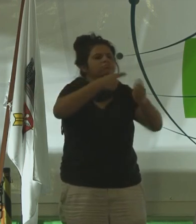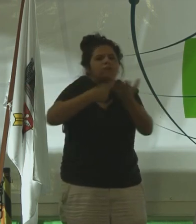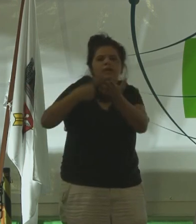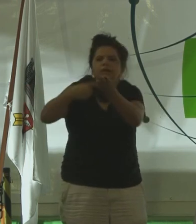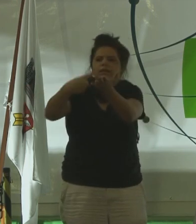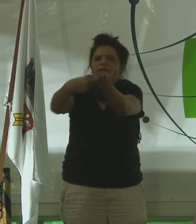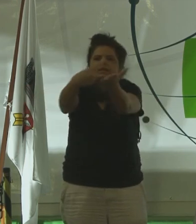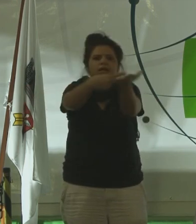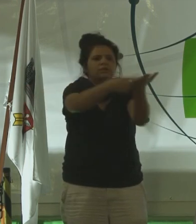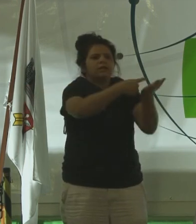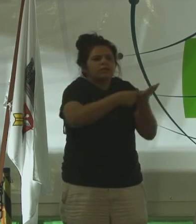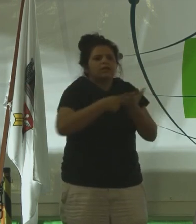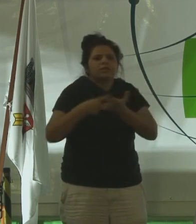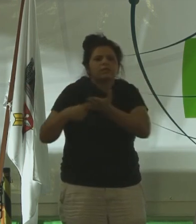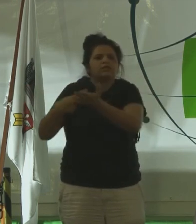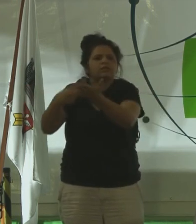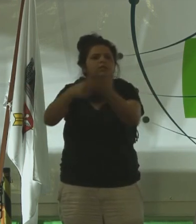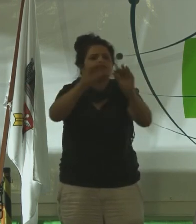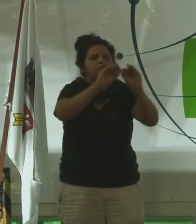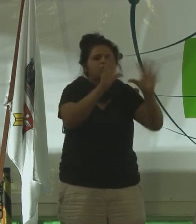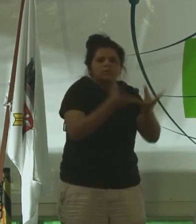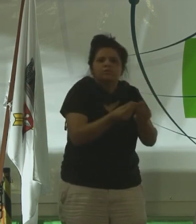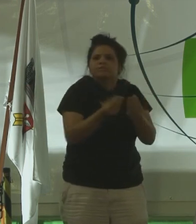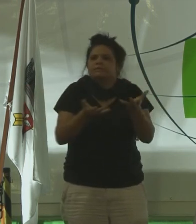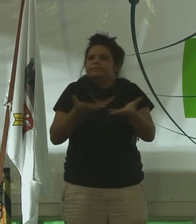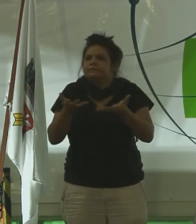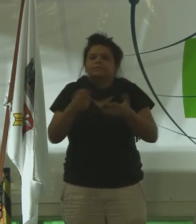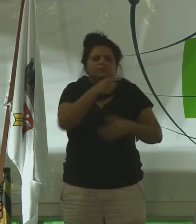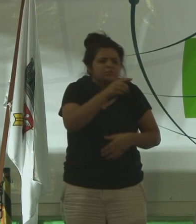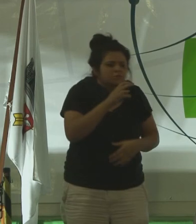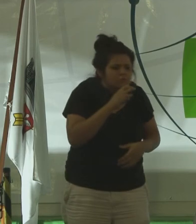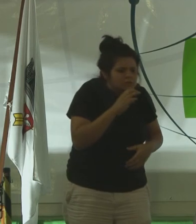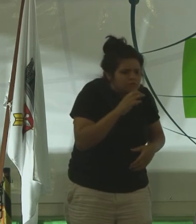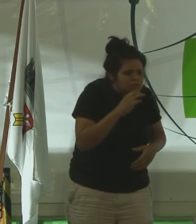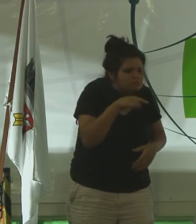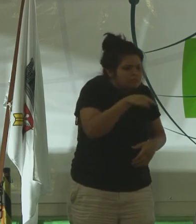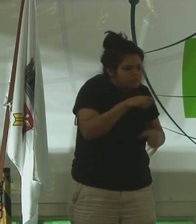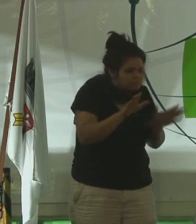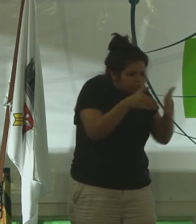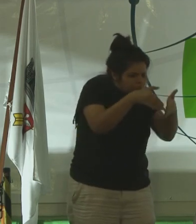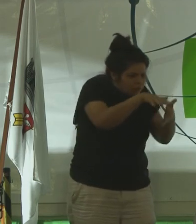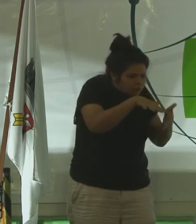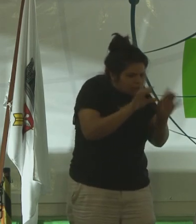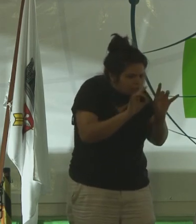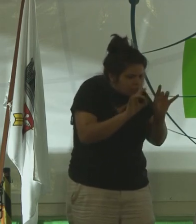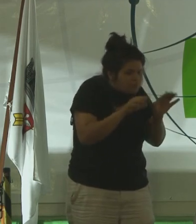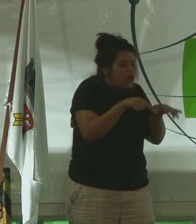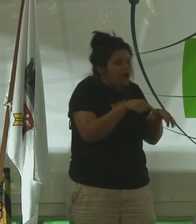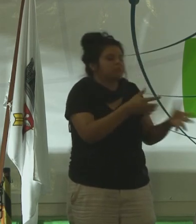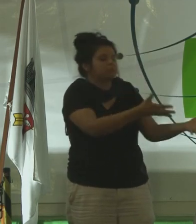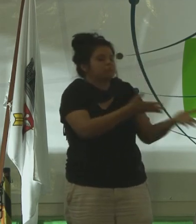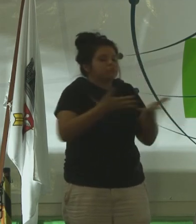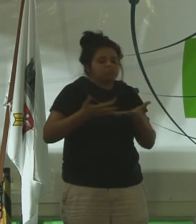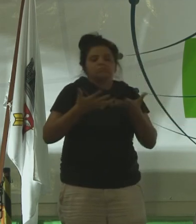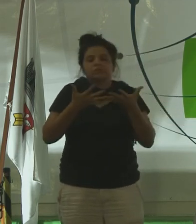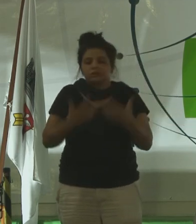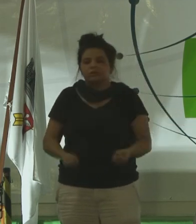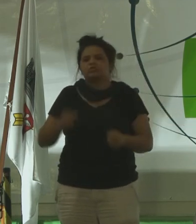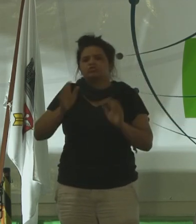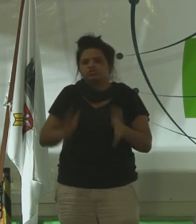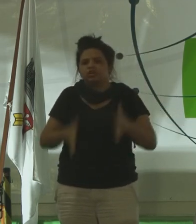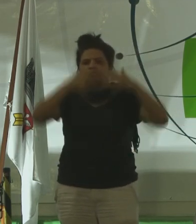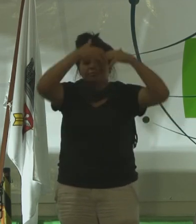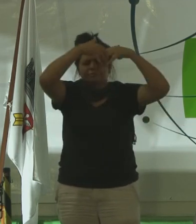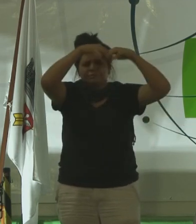meu campo para me ajudar nessa formação. Você tem conhecimento nessa área mais específica. Então, a gente tem pensado muito, a gente